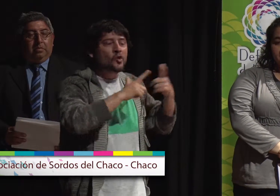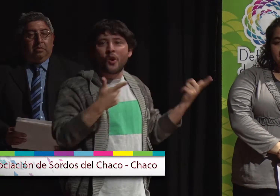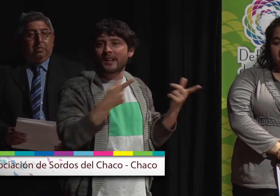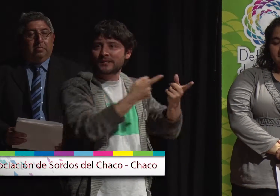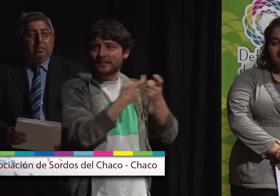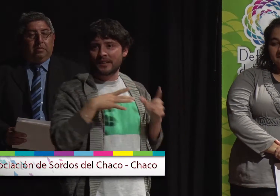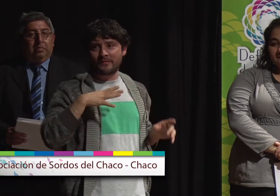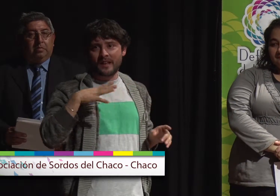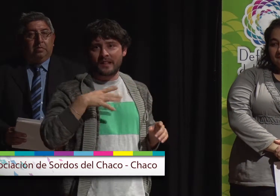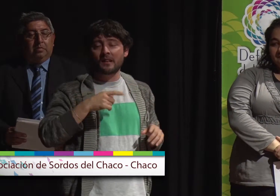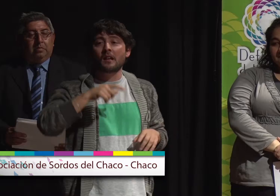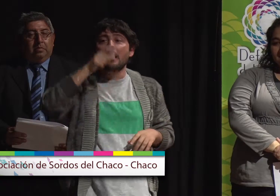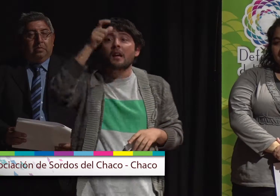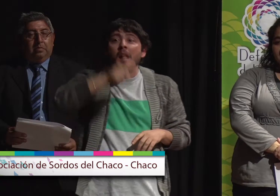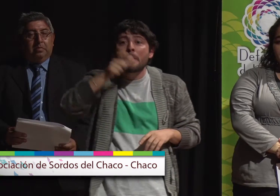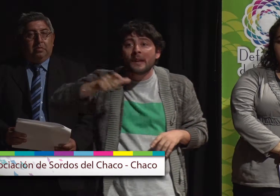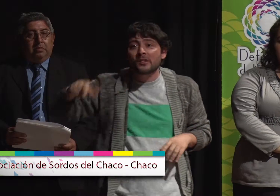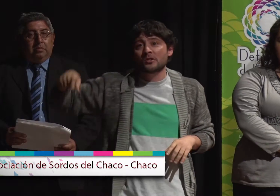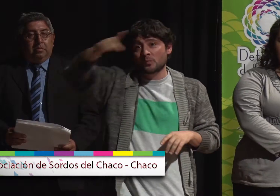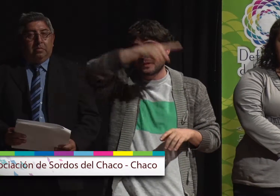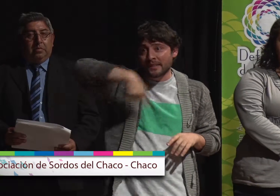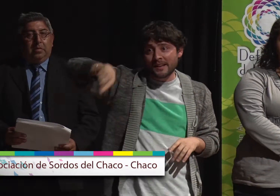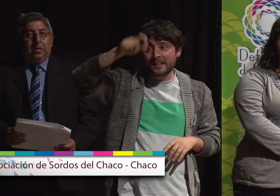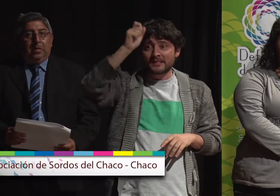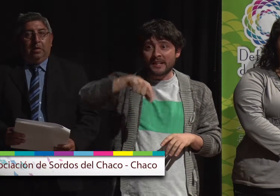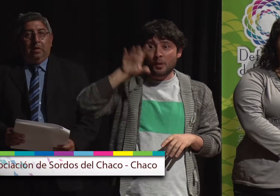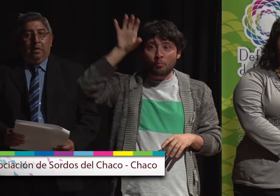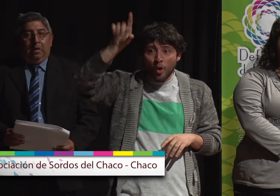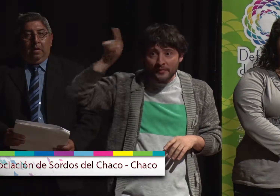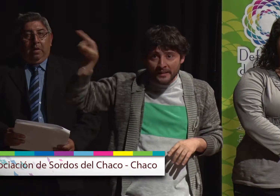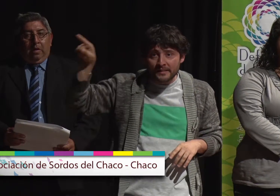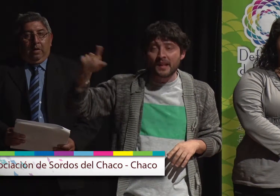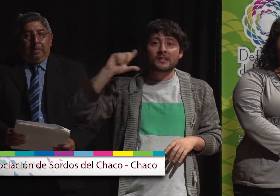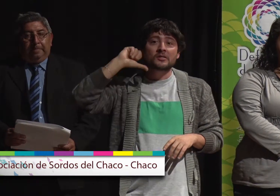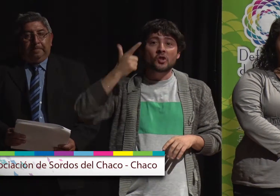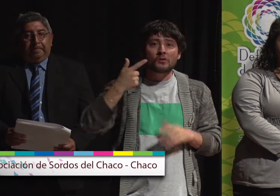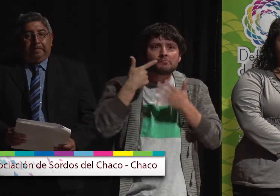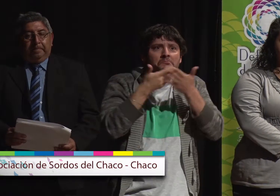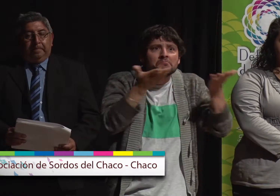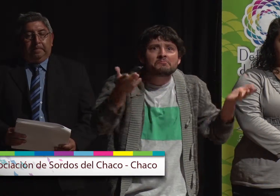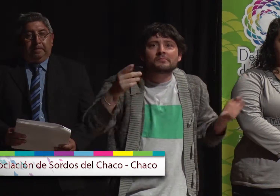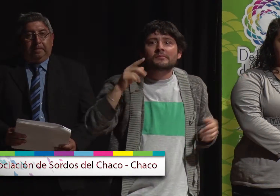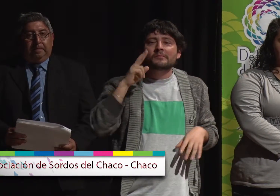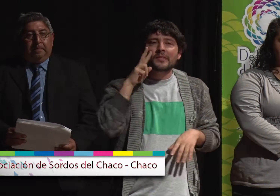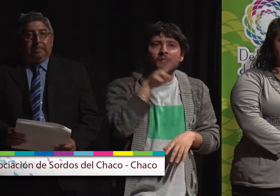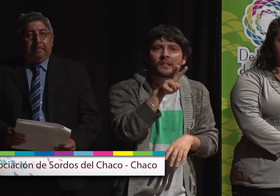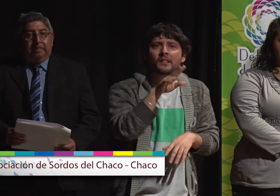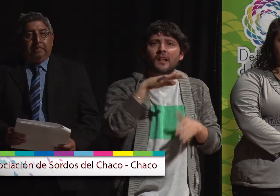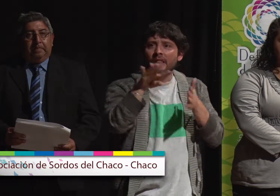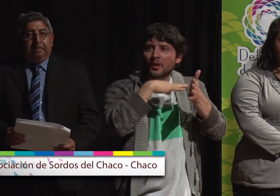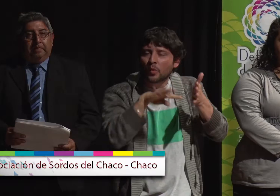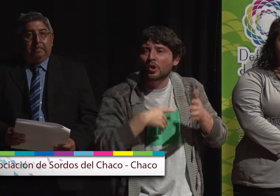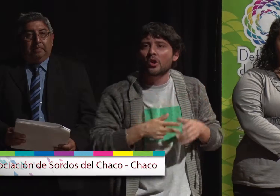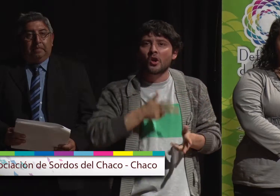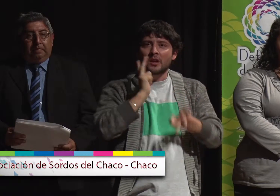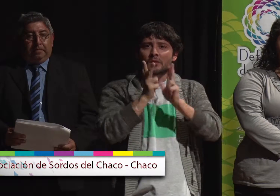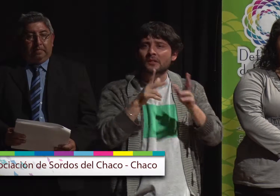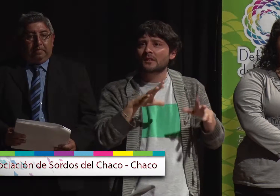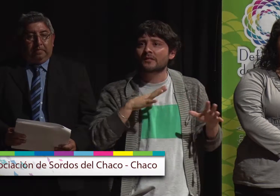de programaciones que no hay intérprete y nosotros lo necesitamos. Todas las personas sordas de la provincia de Chaco vemos, en